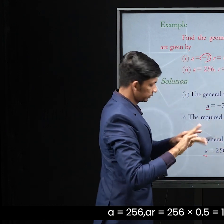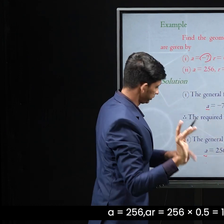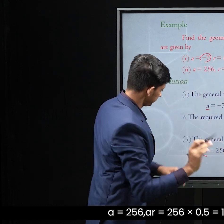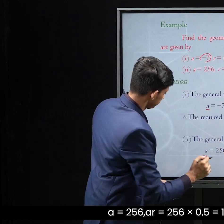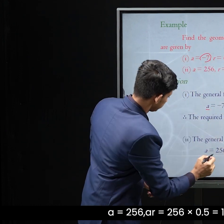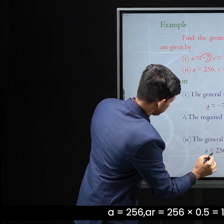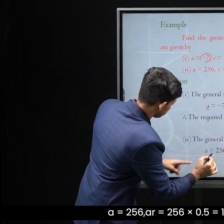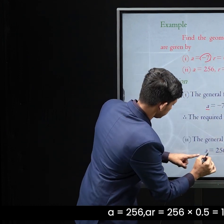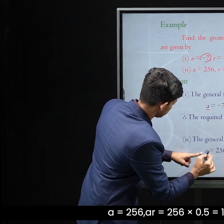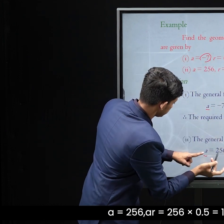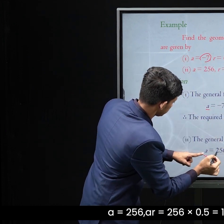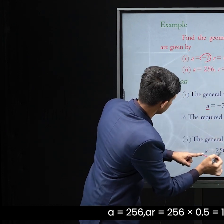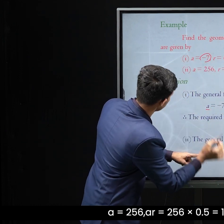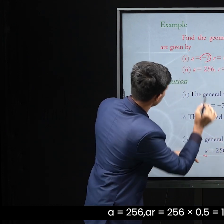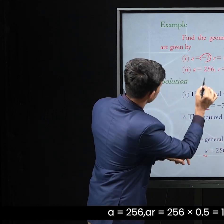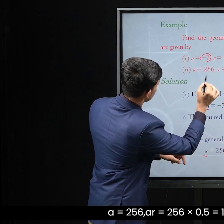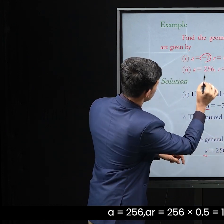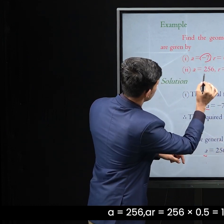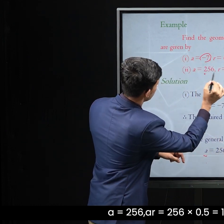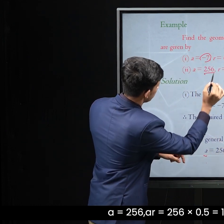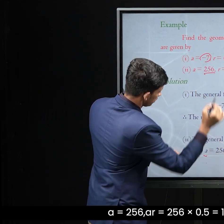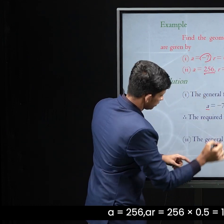0.5 ಸ್ಕ್ವಯರ್ ಈಕ್ವಲ್ ಟು 64.